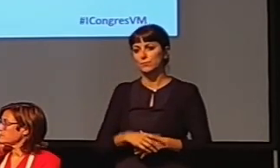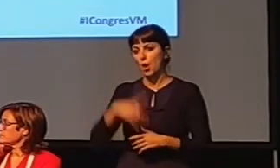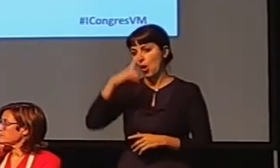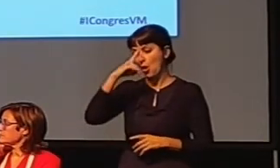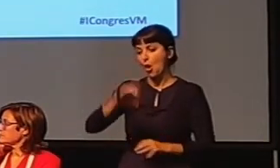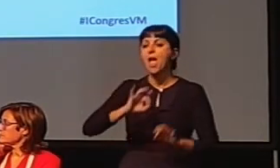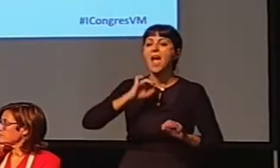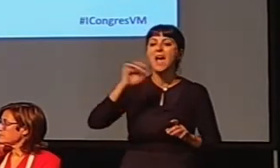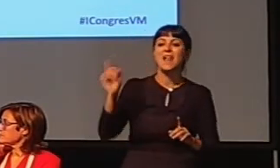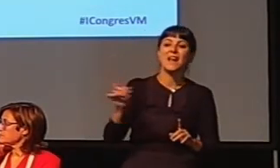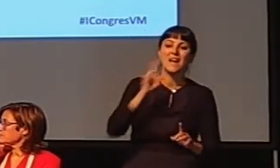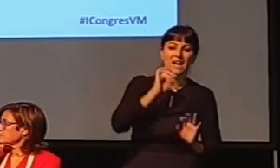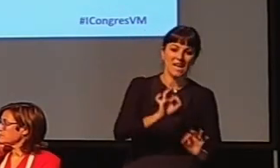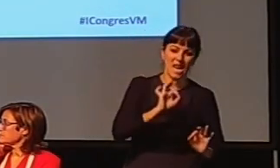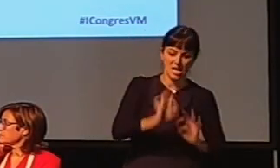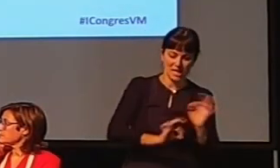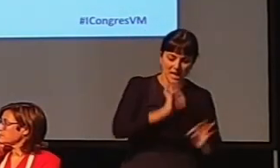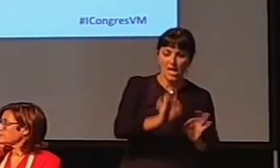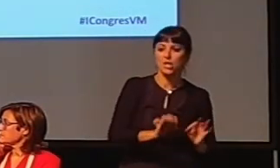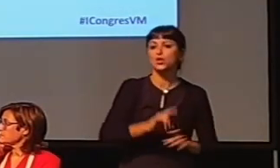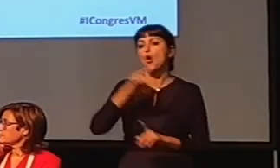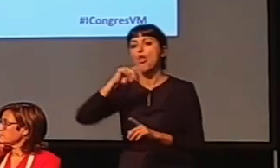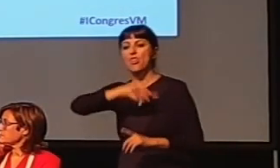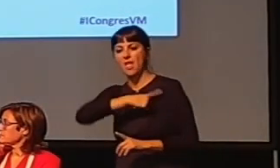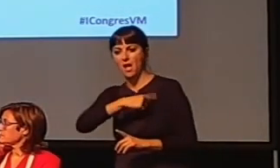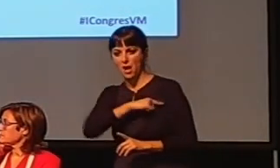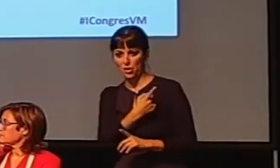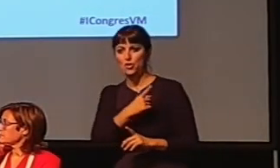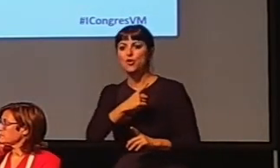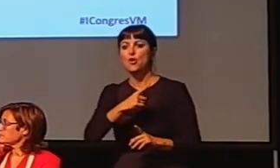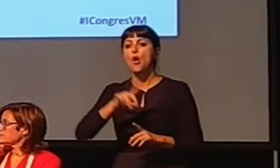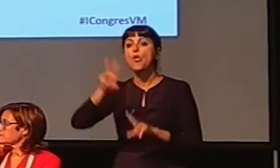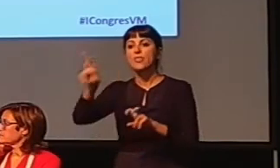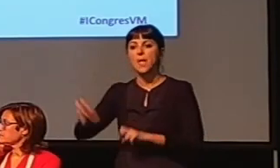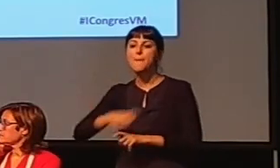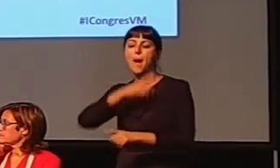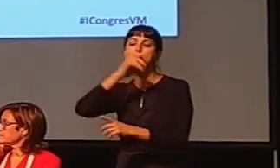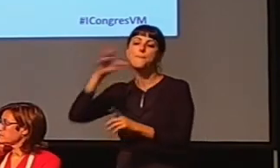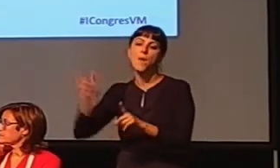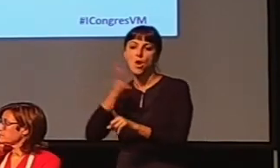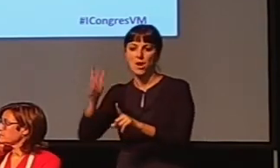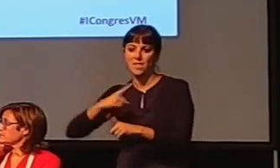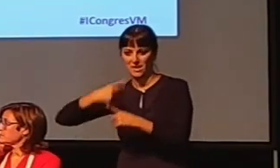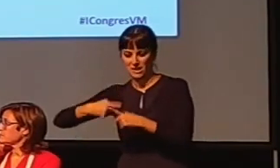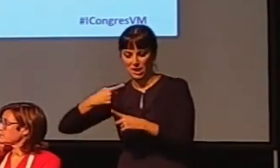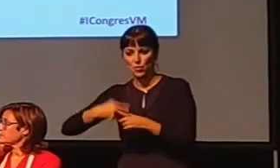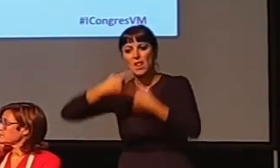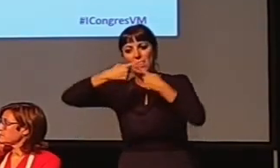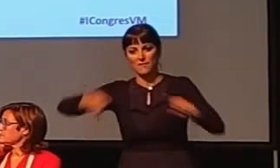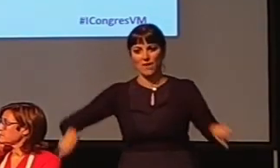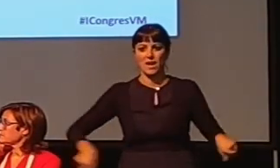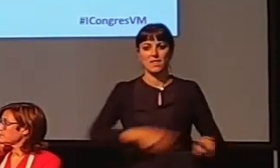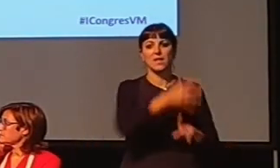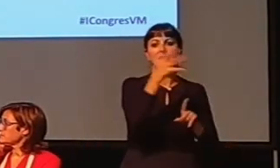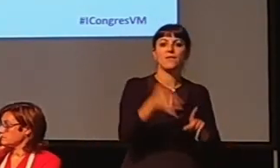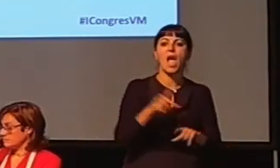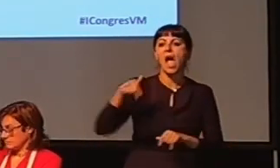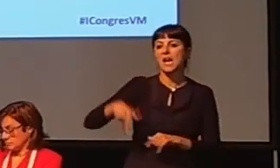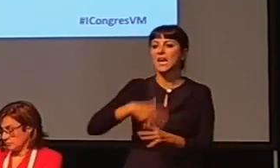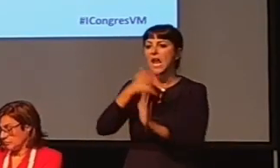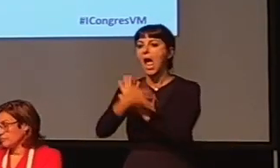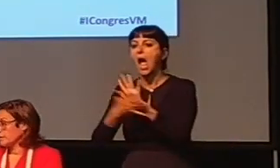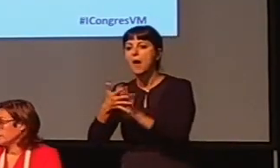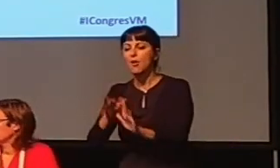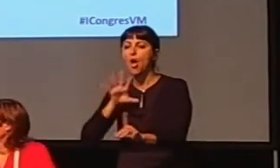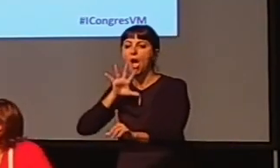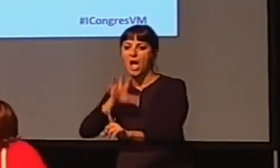és diferent amb les violències sexuals, en algunes de les manifestacions de les violències sexuals. Perquè aquí solament he hablado d'assetjaments, d'agressions, però no